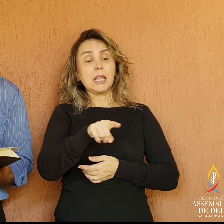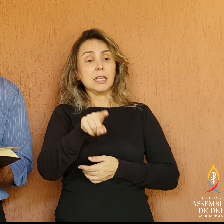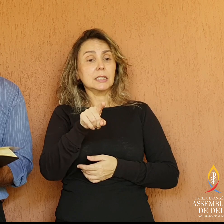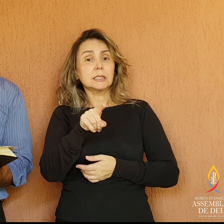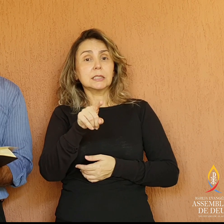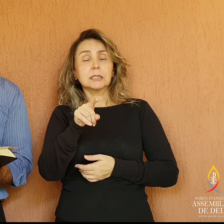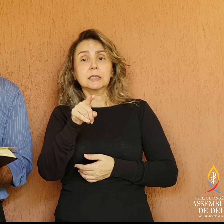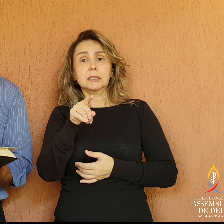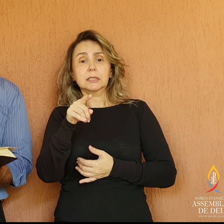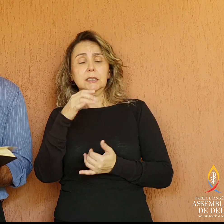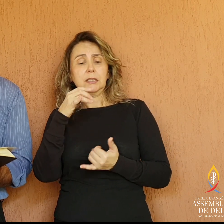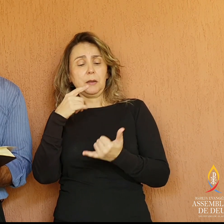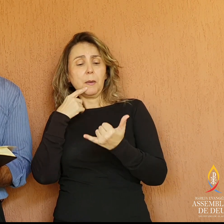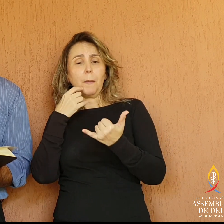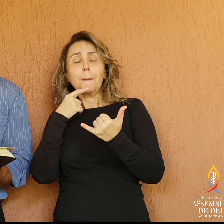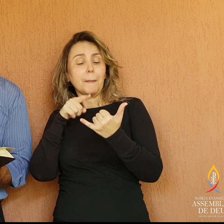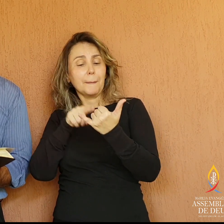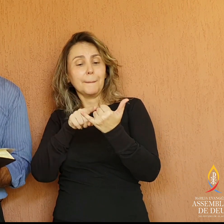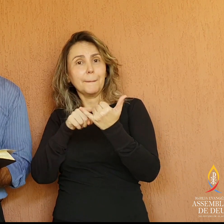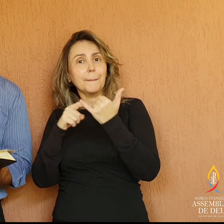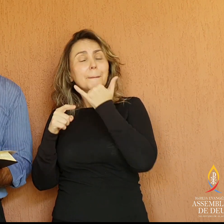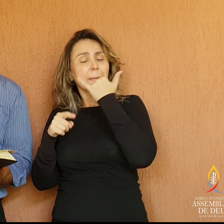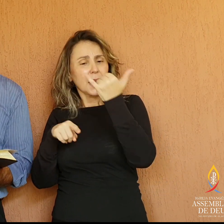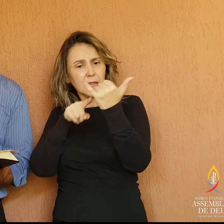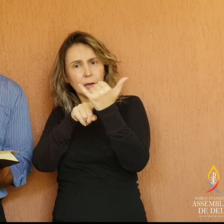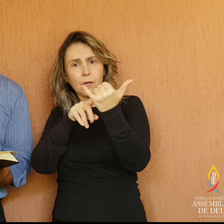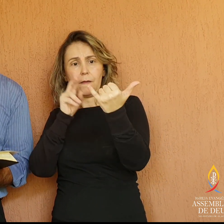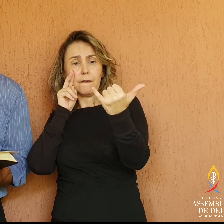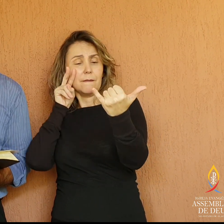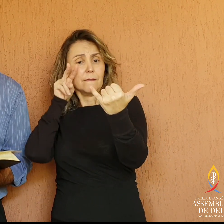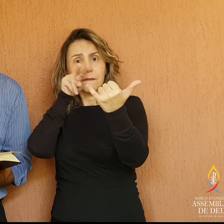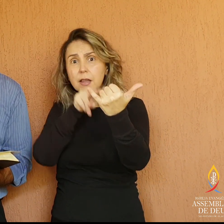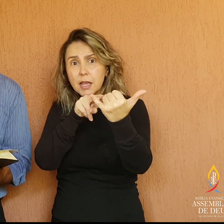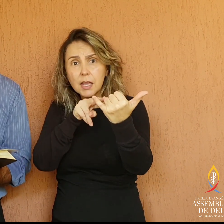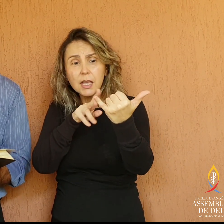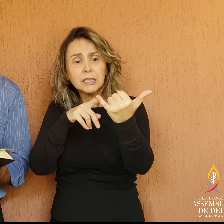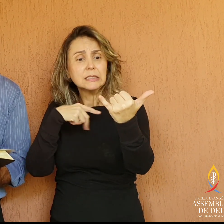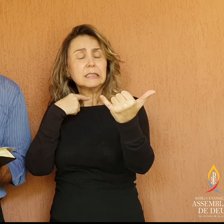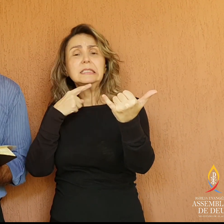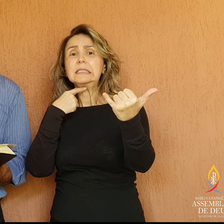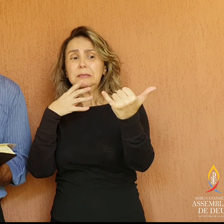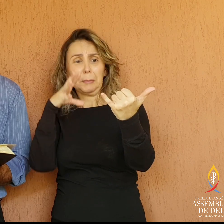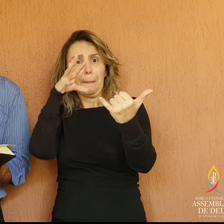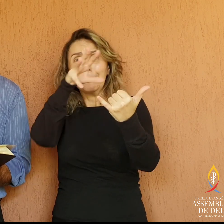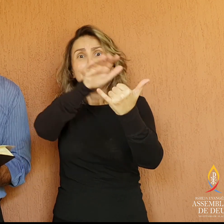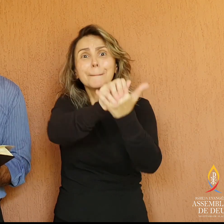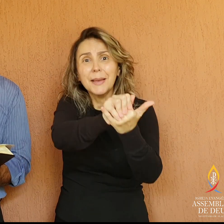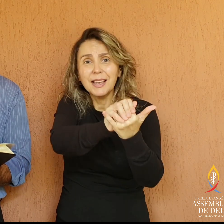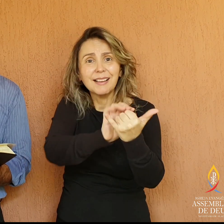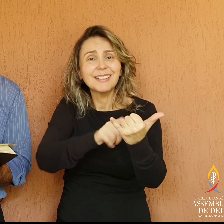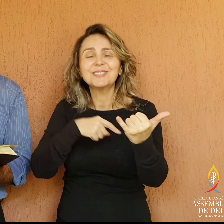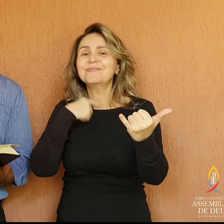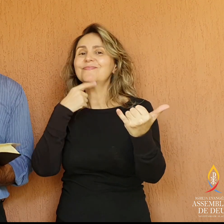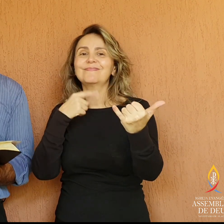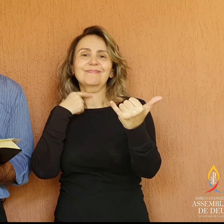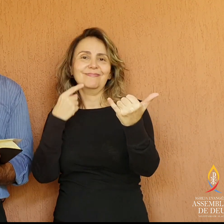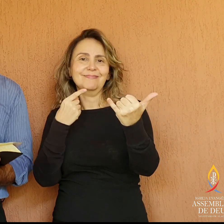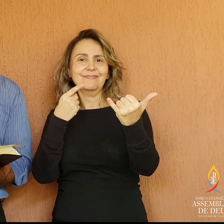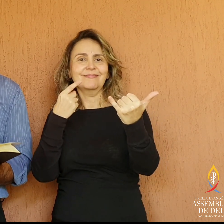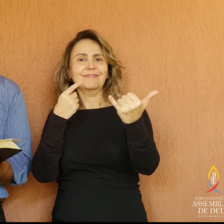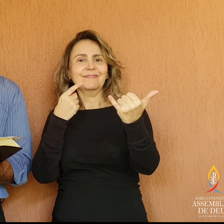perdão, eles não enxergaram, não pegaram nesse perdão, mas Deus perdoou,